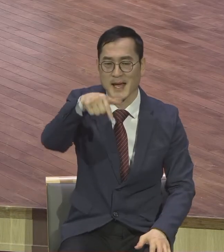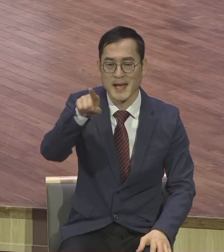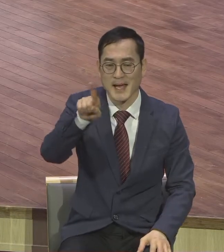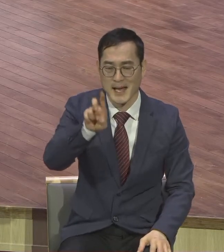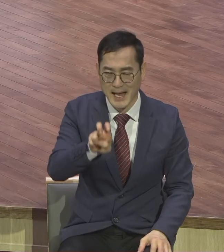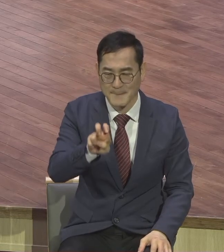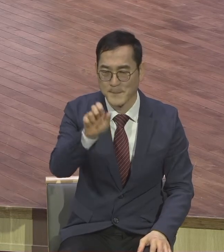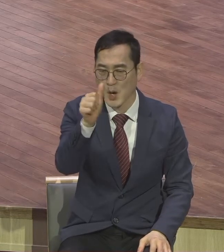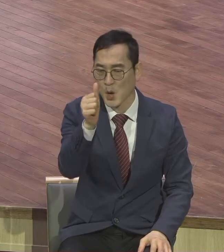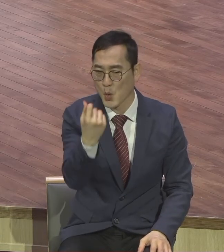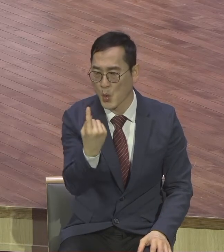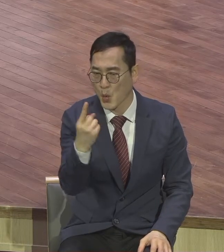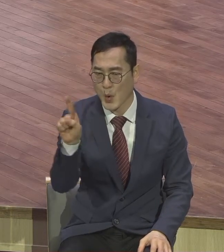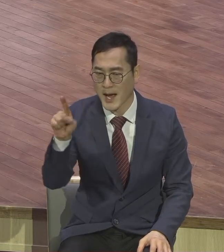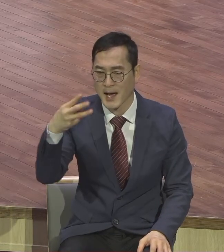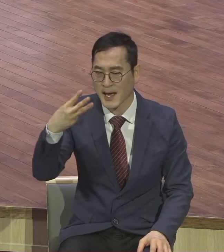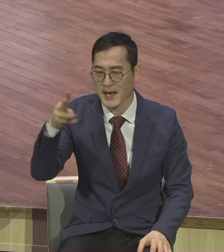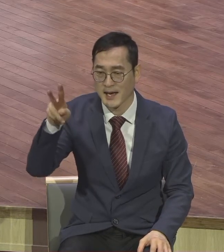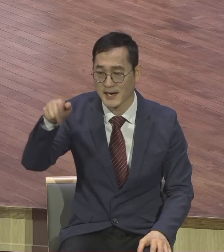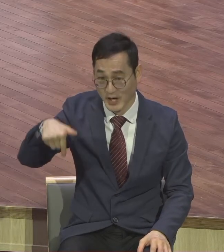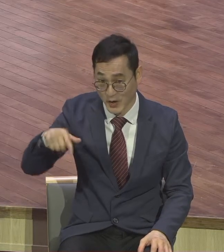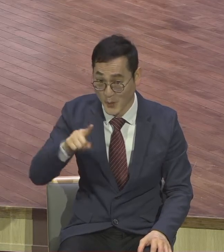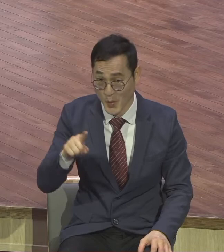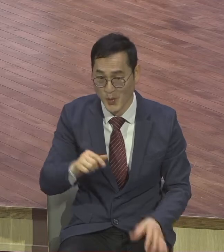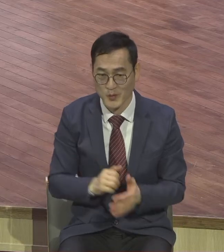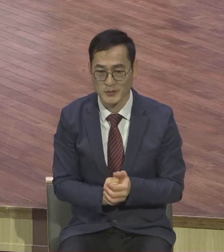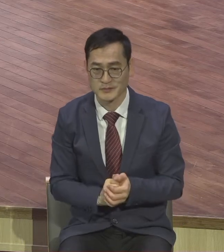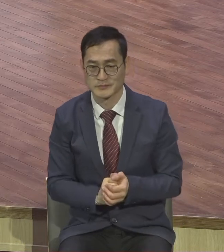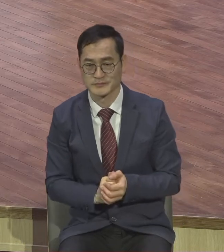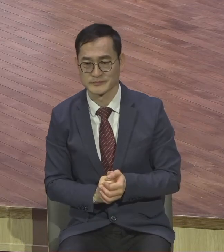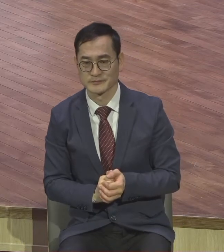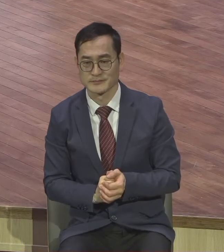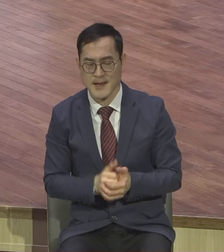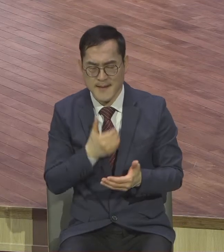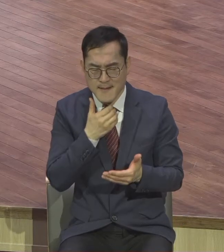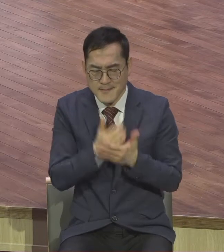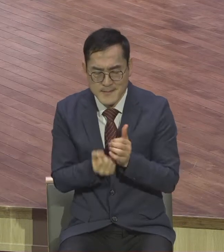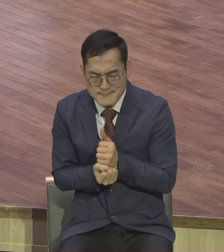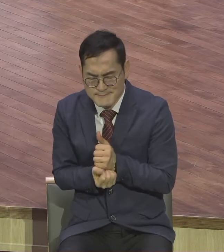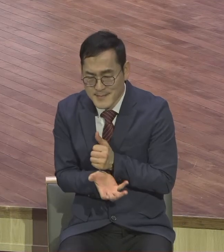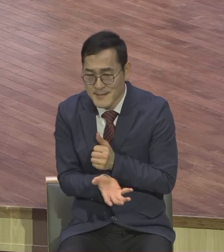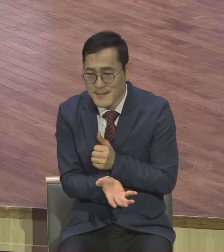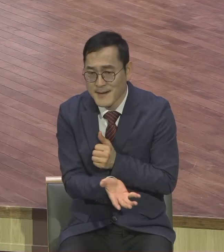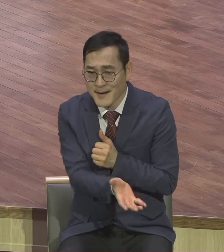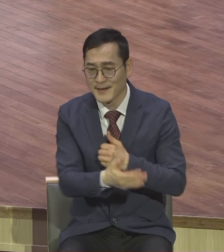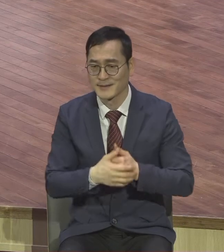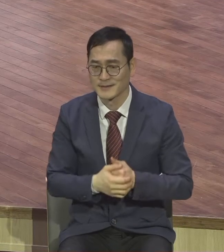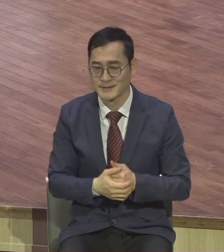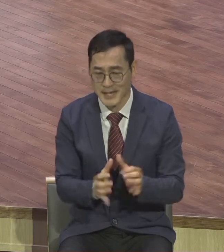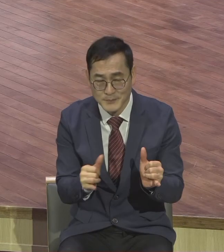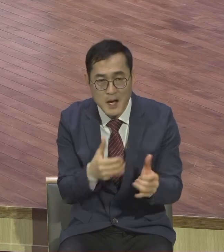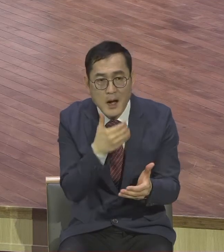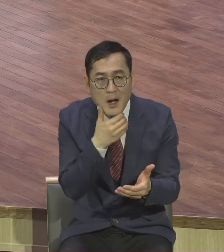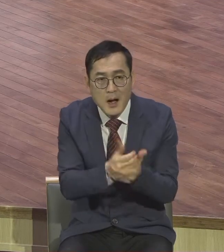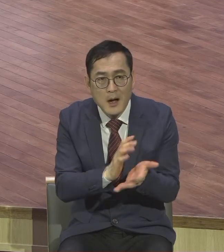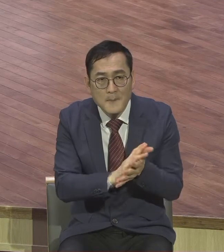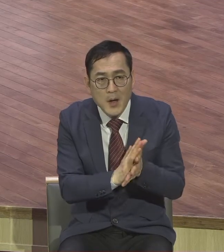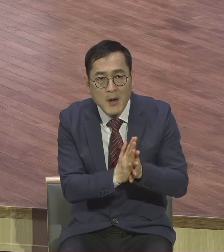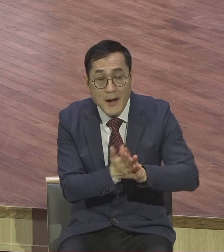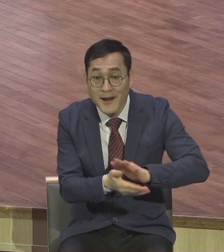영향을 주어가지고 생각이나 감정이 바람직하게 변화하도록 하는 힘 감화력